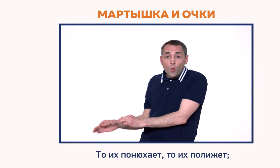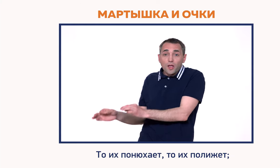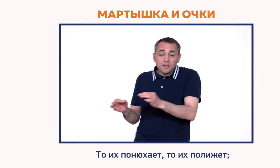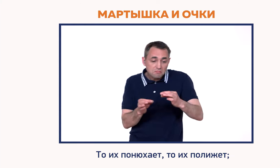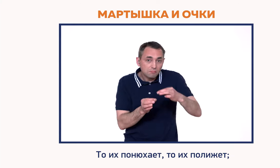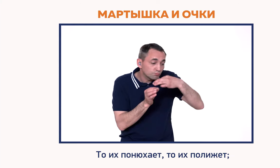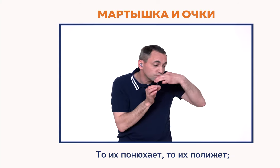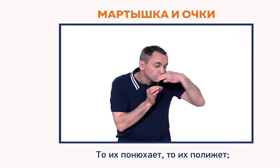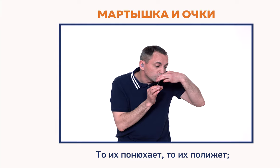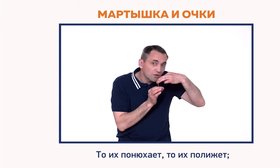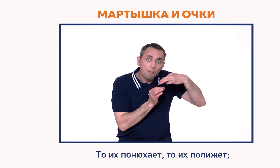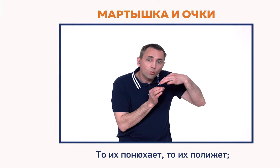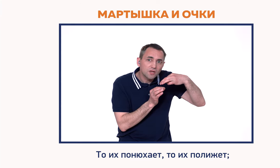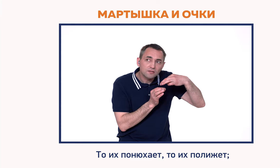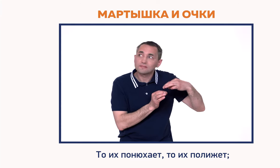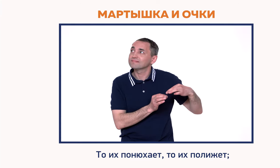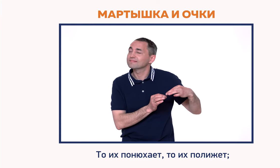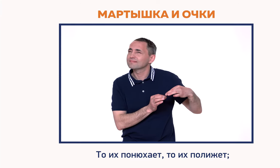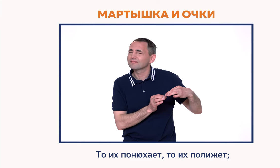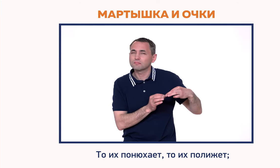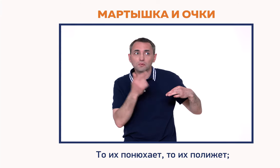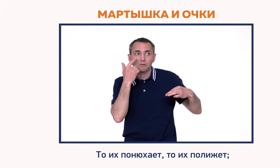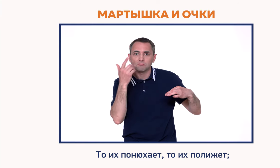то их понюхает,